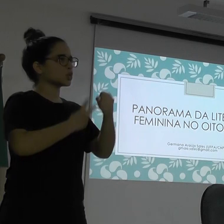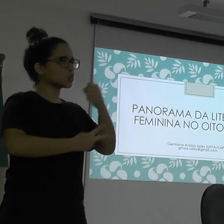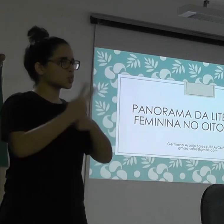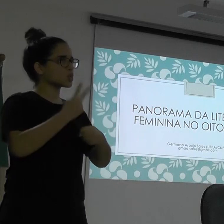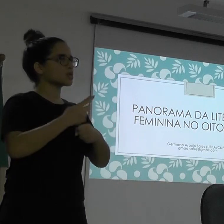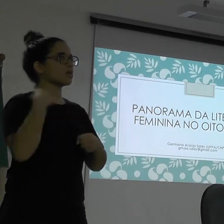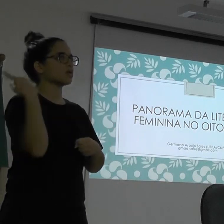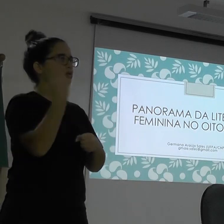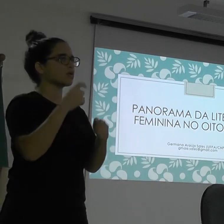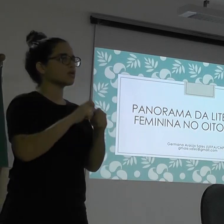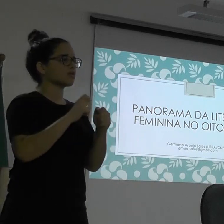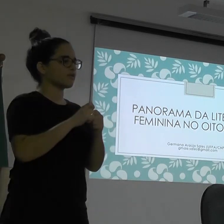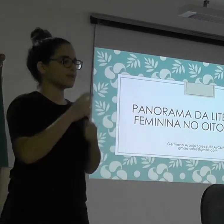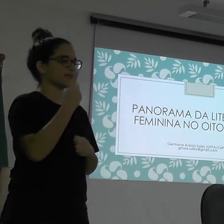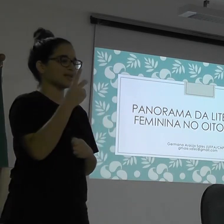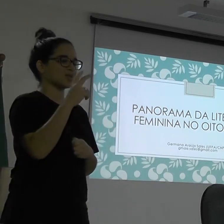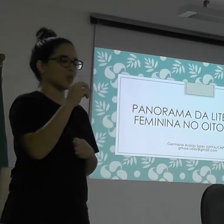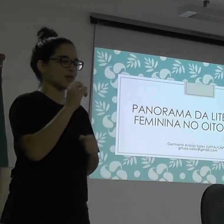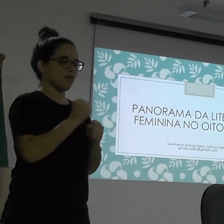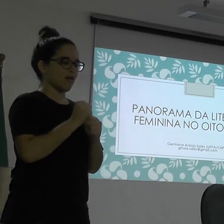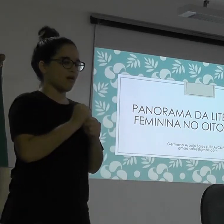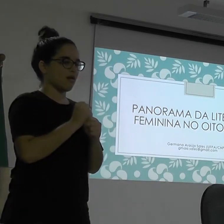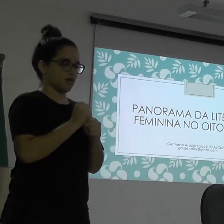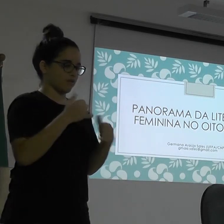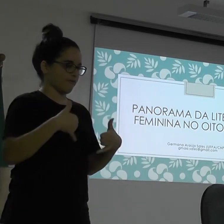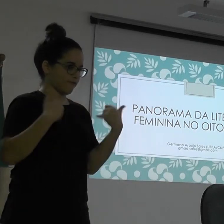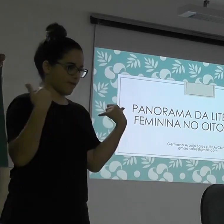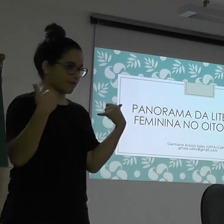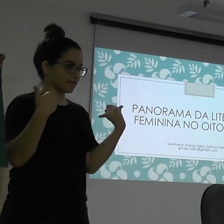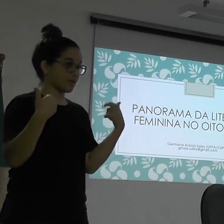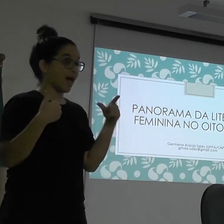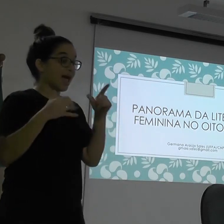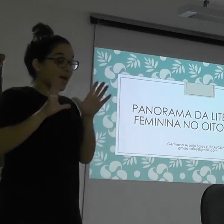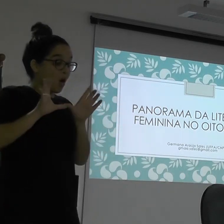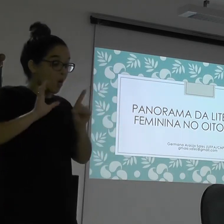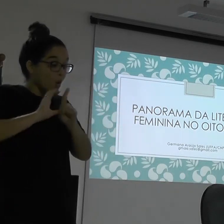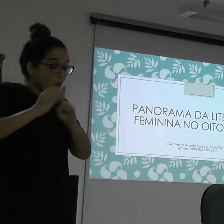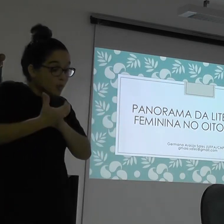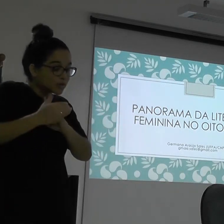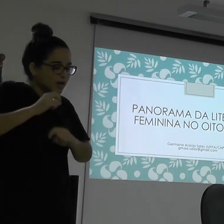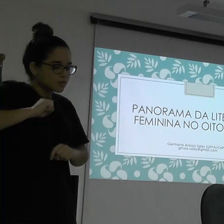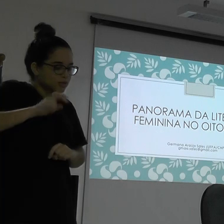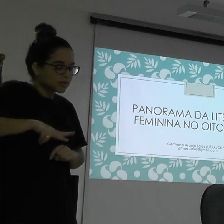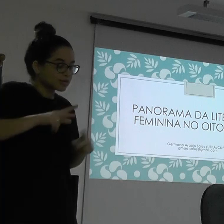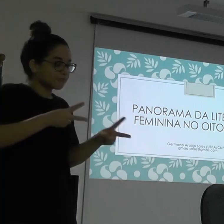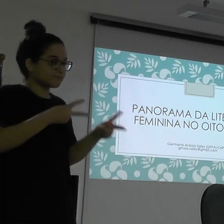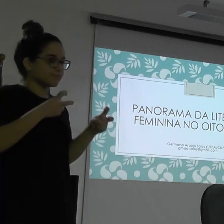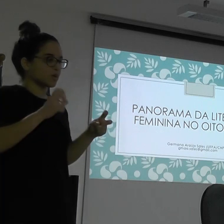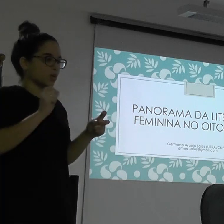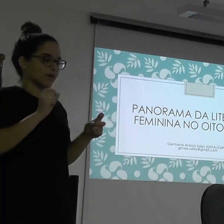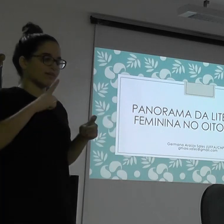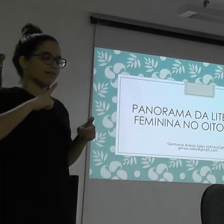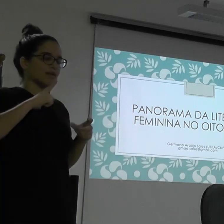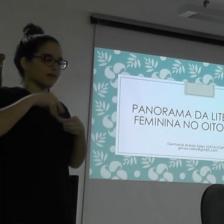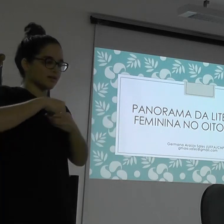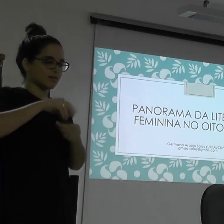comemoração aos 150 anos do Grêmio. Aí a comunidade portuguesa se deu conta que eles têm um que é o